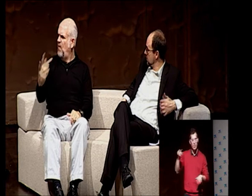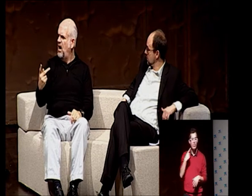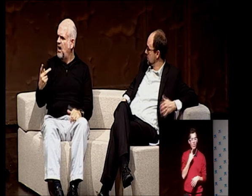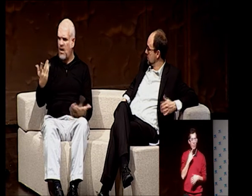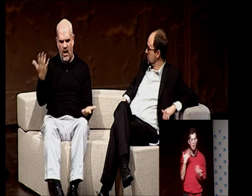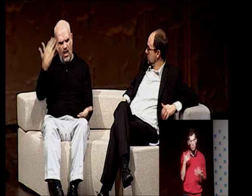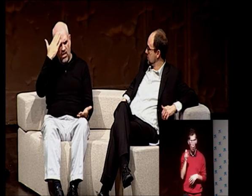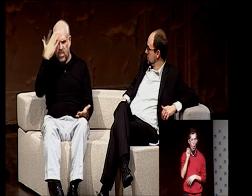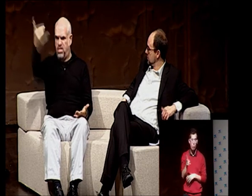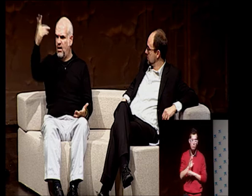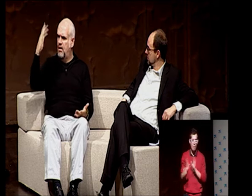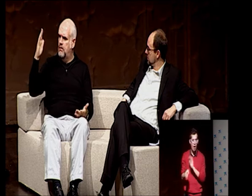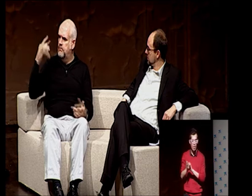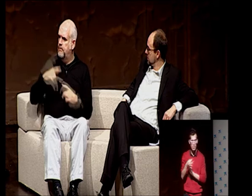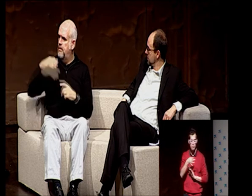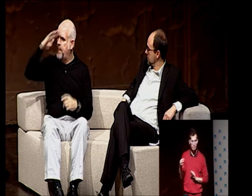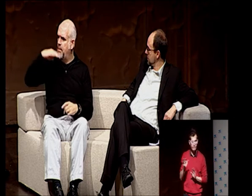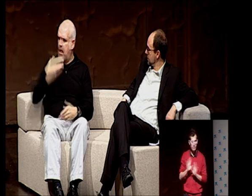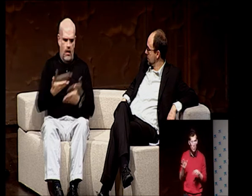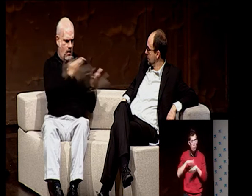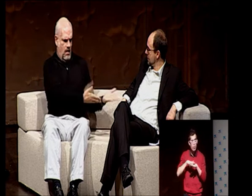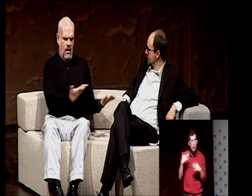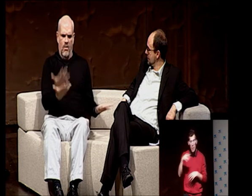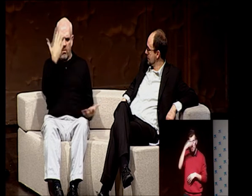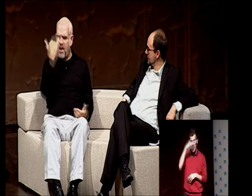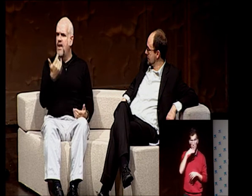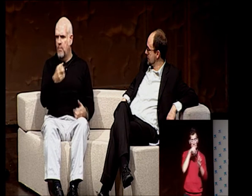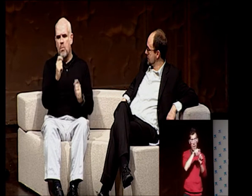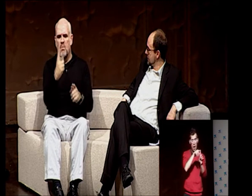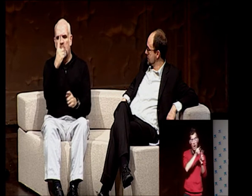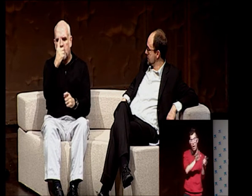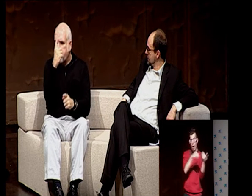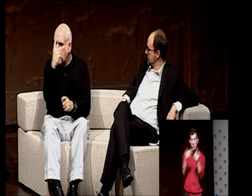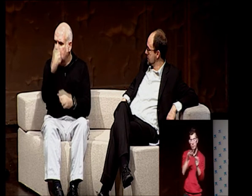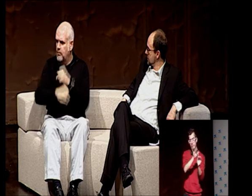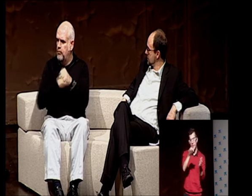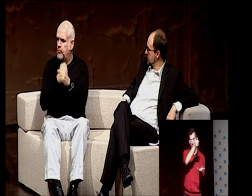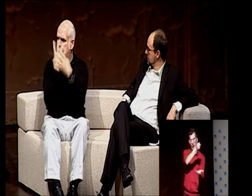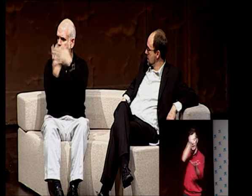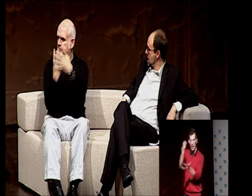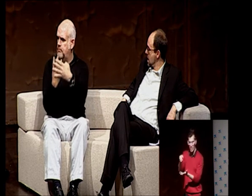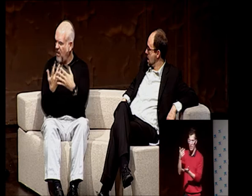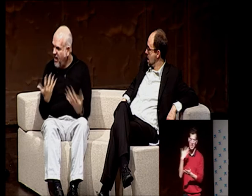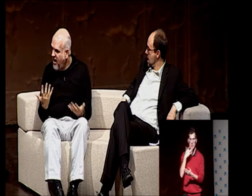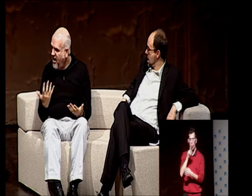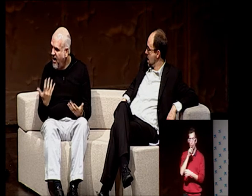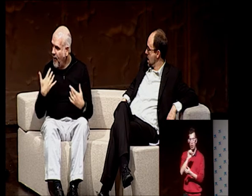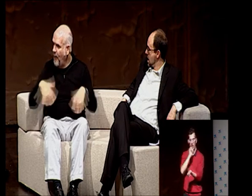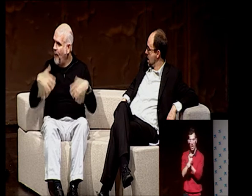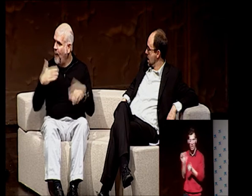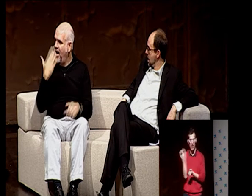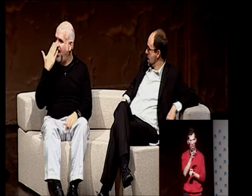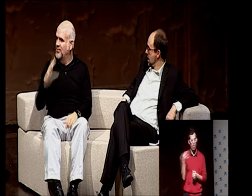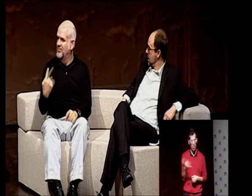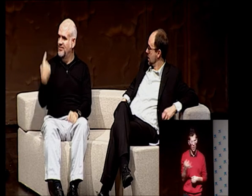esa esa cierto conocimiento y cierta información pero las personas sordas no podemos legar nuestro conocimiento de de padres